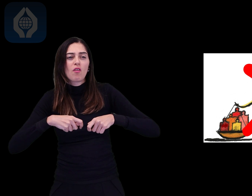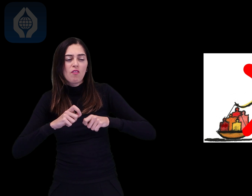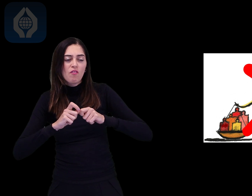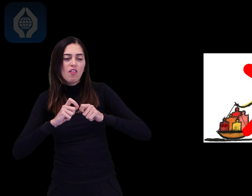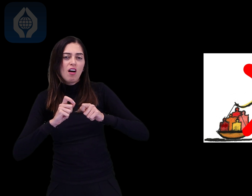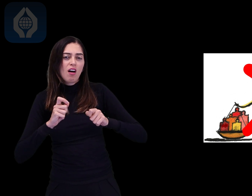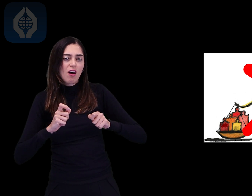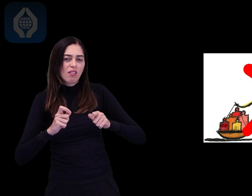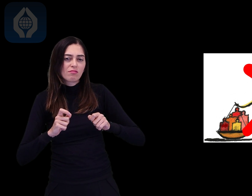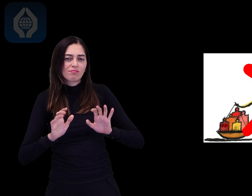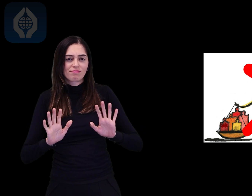céu.